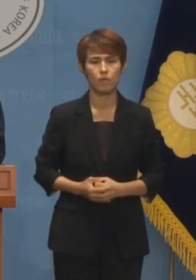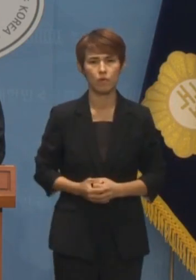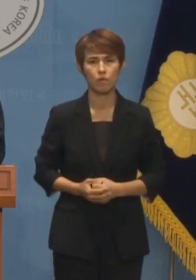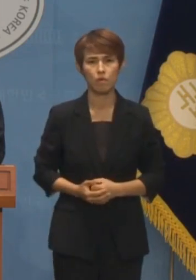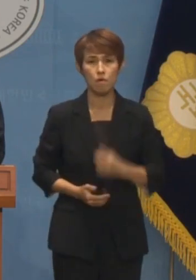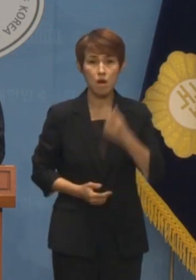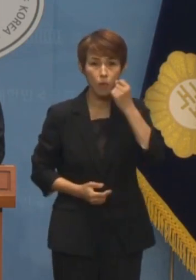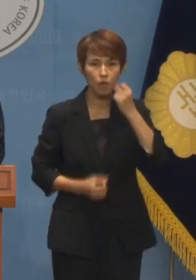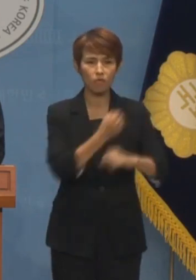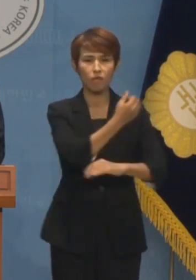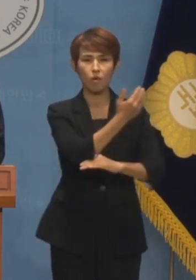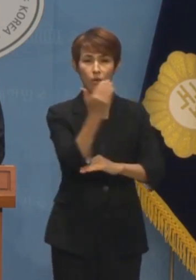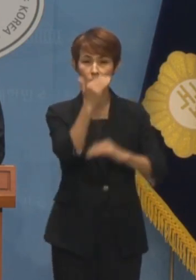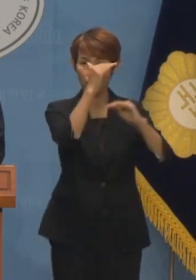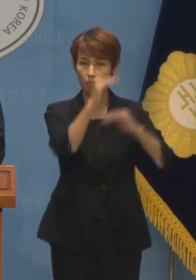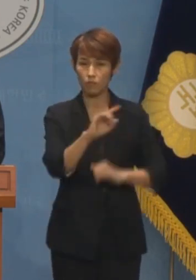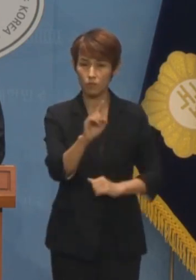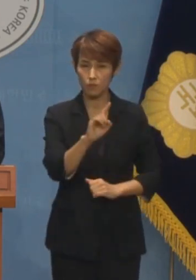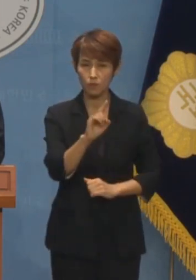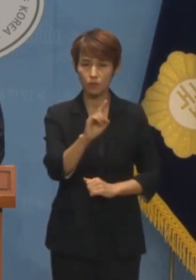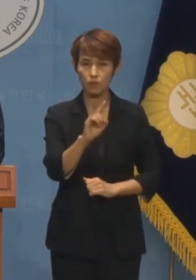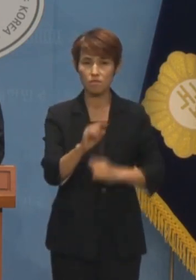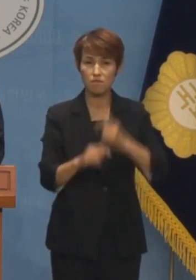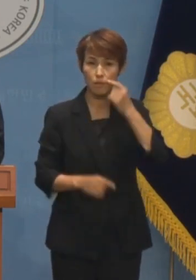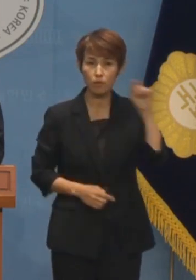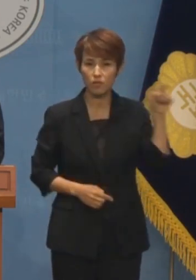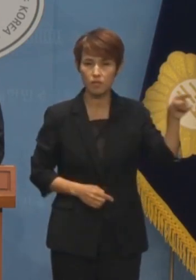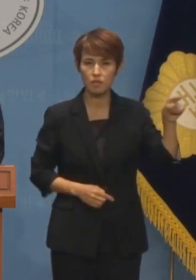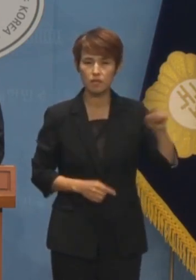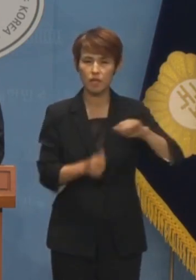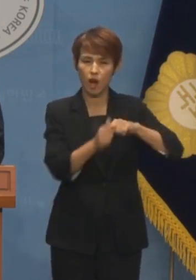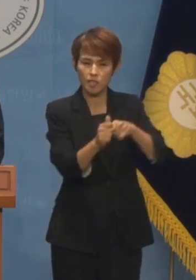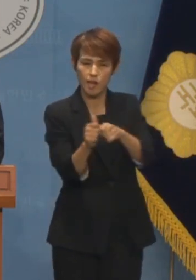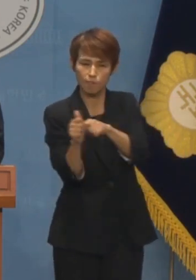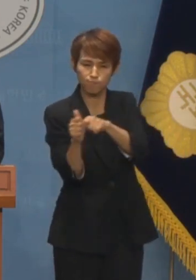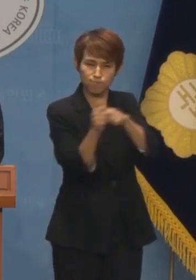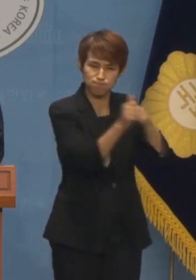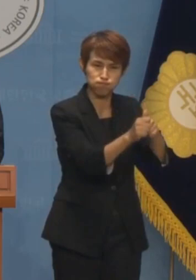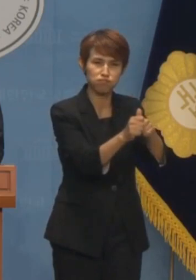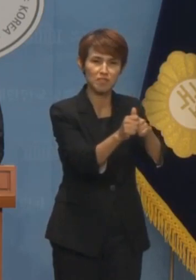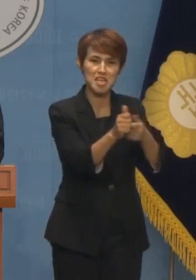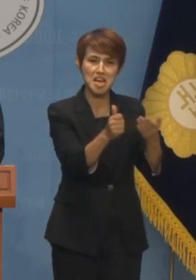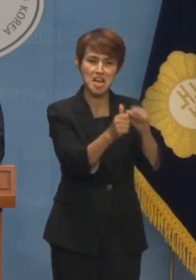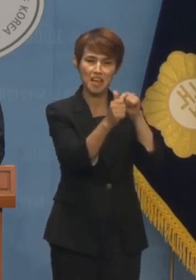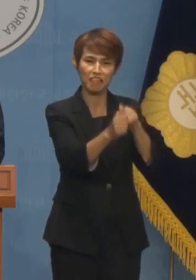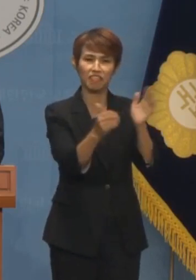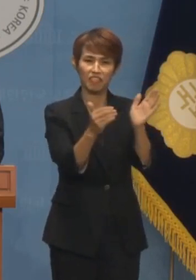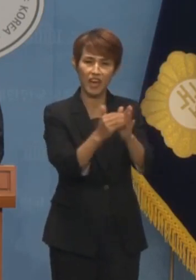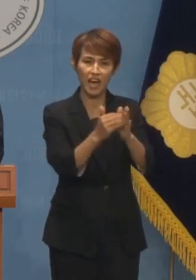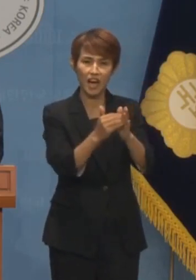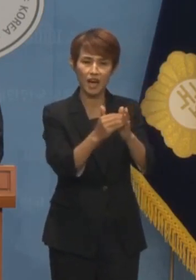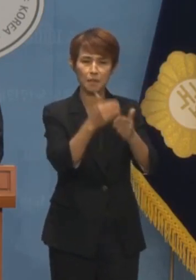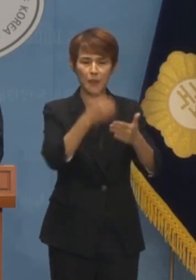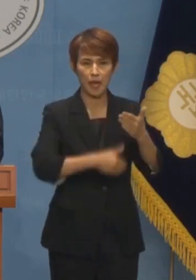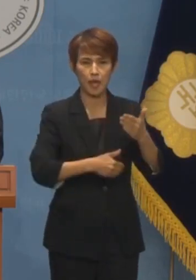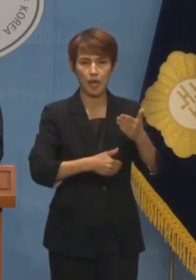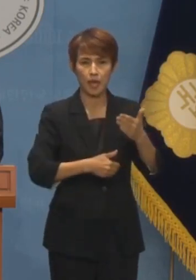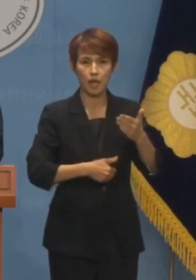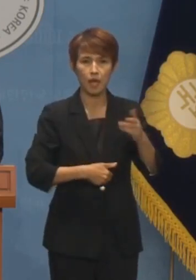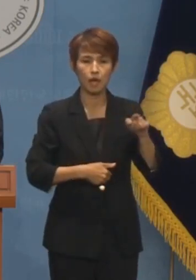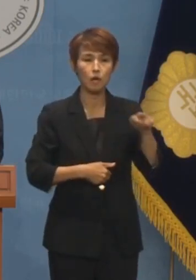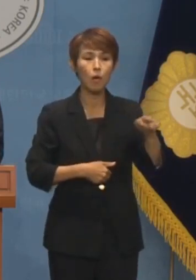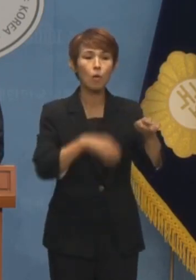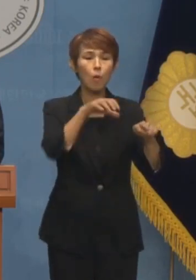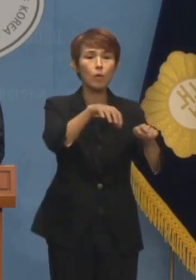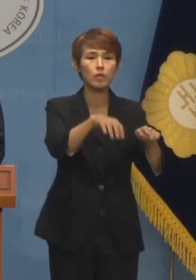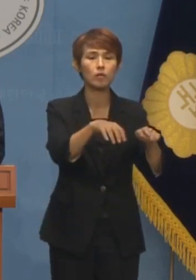일본의 한 언론 보도에 따르면 일본이 강제노동 문구를 사용하지 않는 대신 현지 시설에서 상설